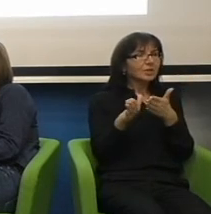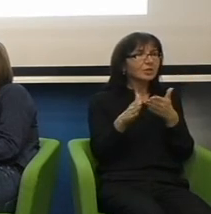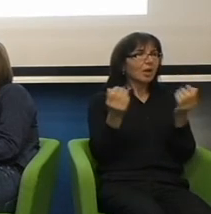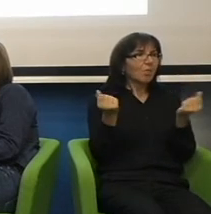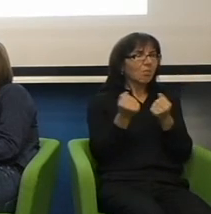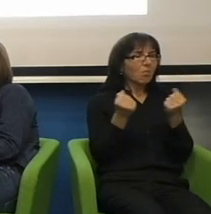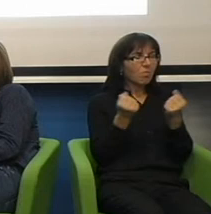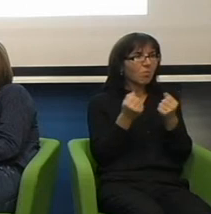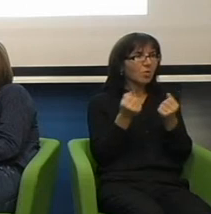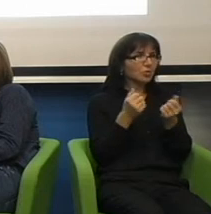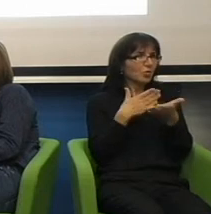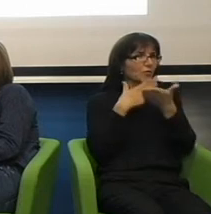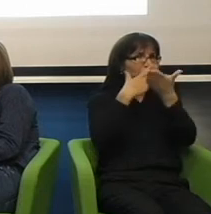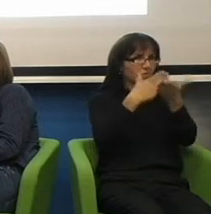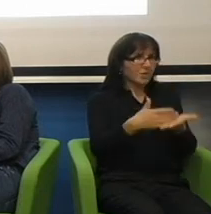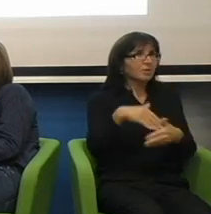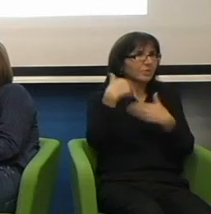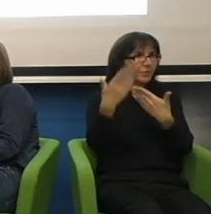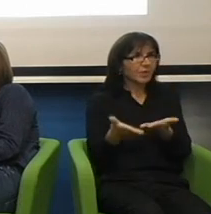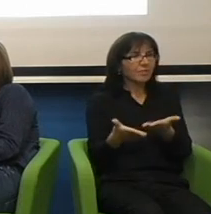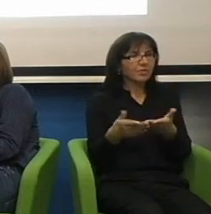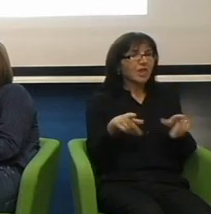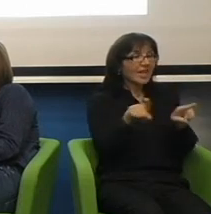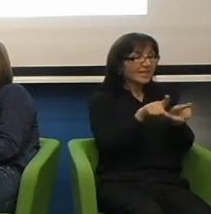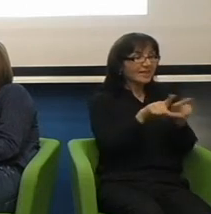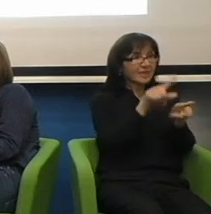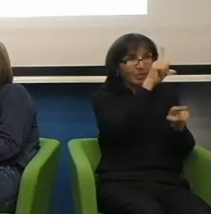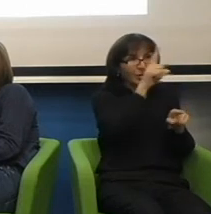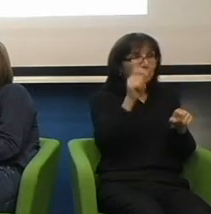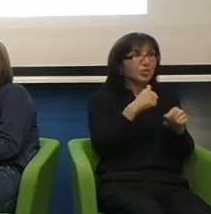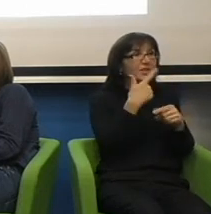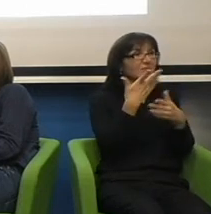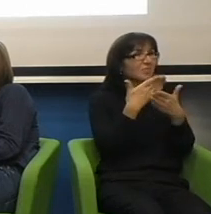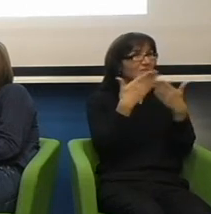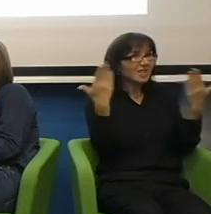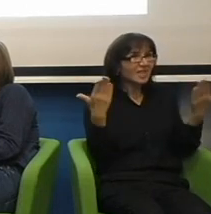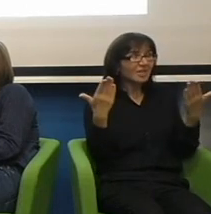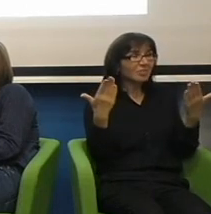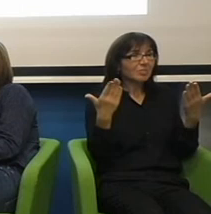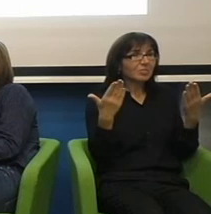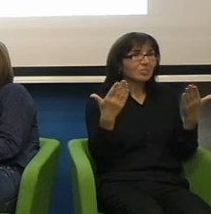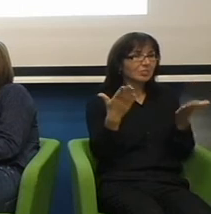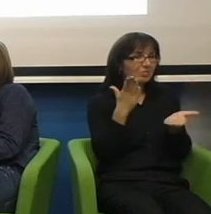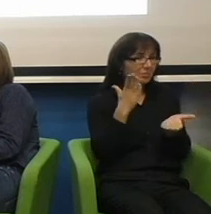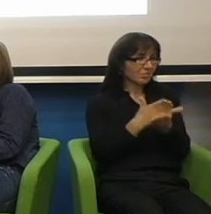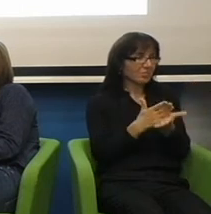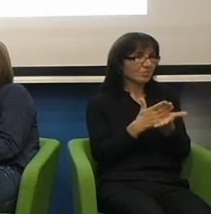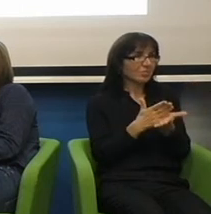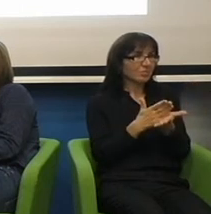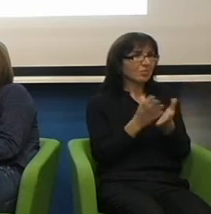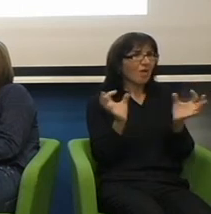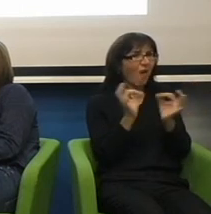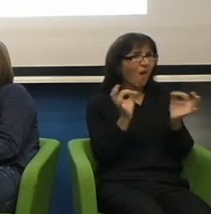jakimś momencie tego wsparcia udzielać. I ci sami ludzie po kilkunastu dniach, no tak strasznie